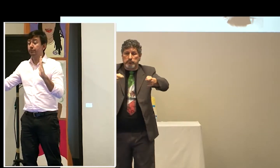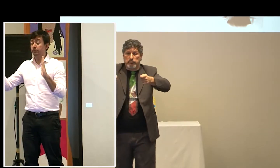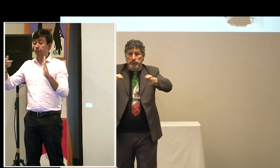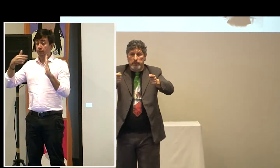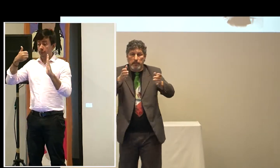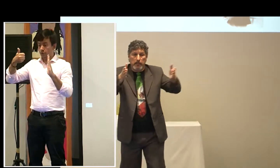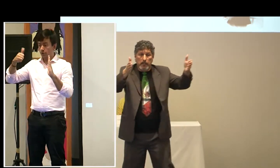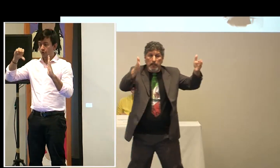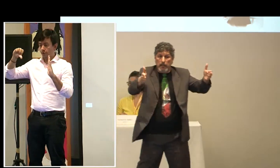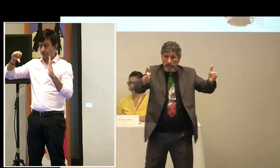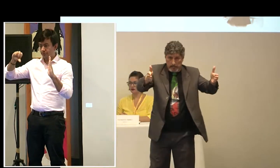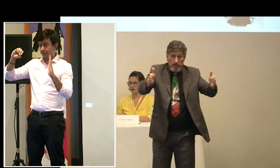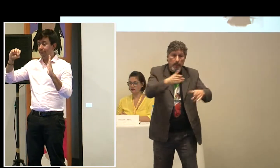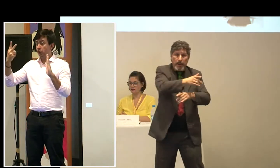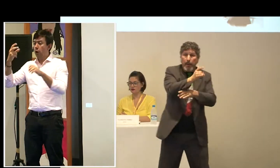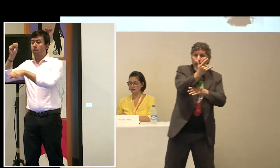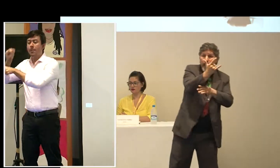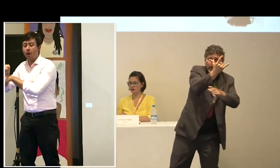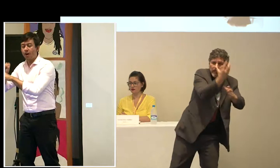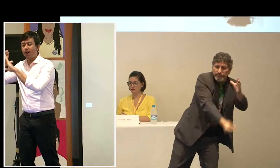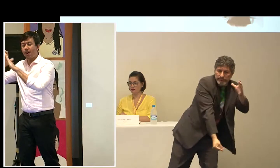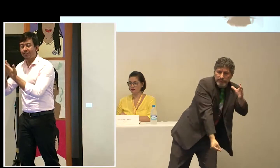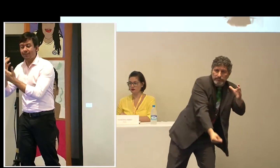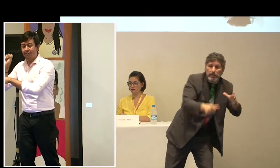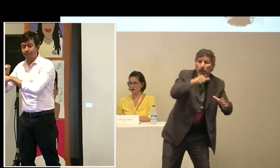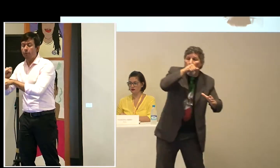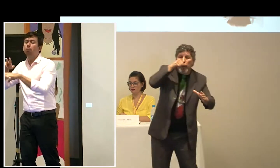até 1902, então,